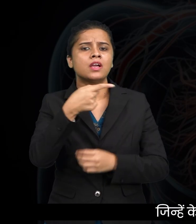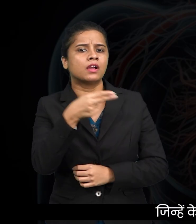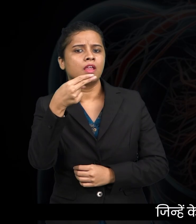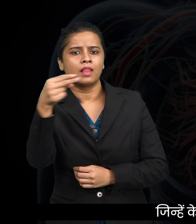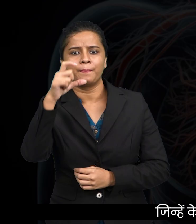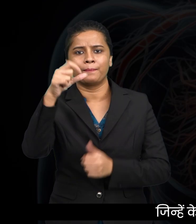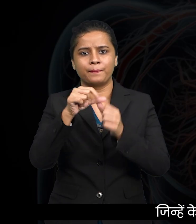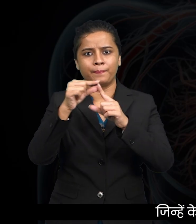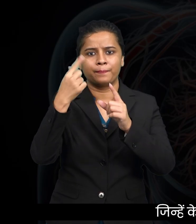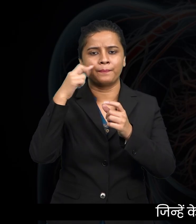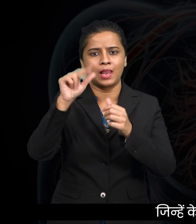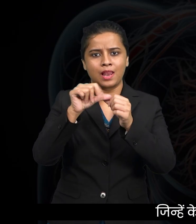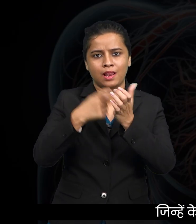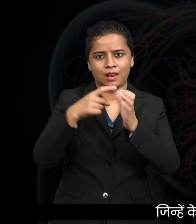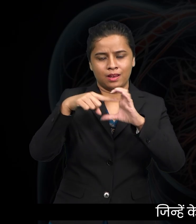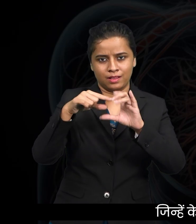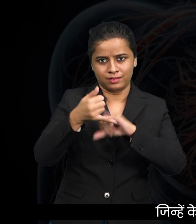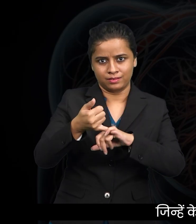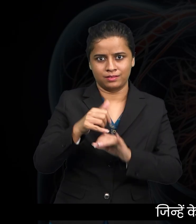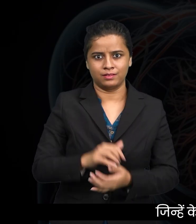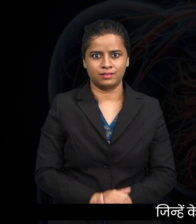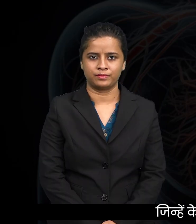जिन्हें कोशिकाएं कहा जाता है।